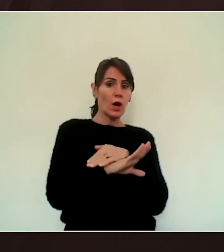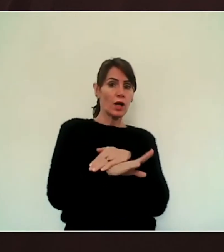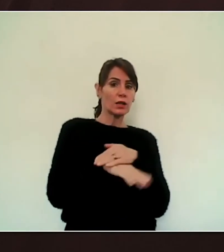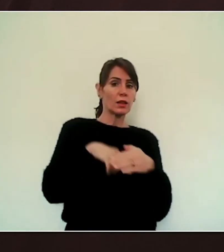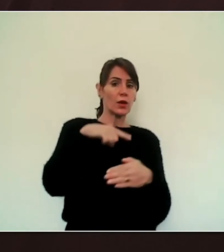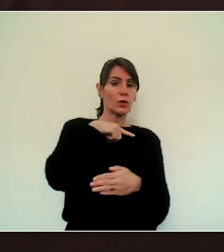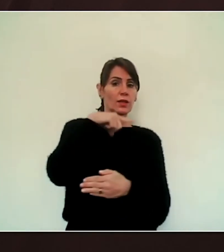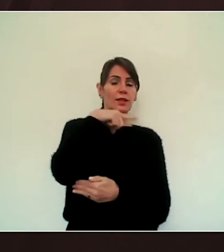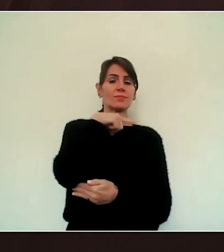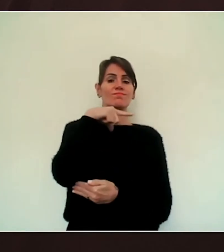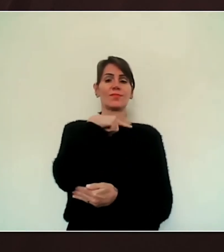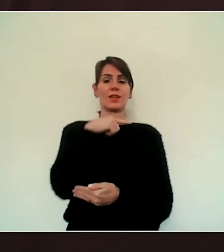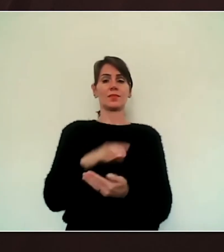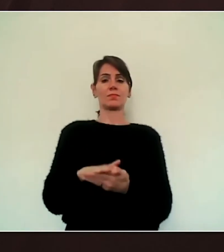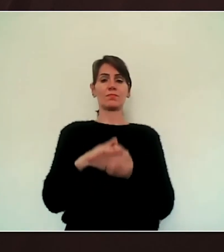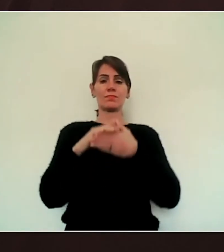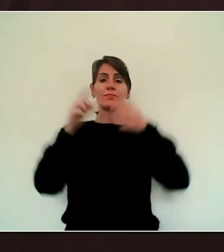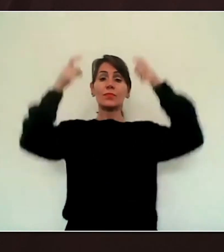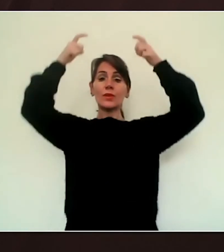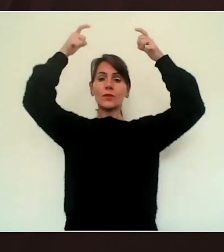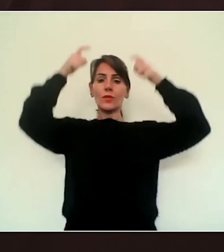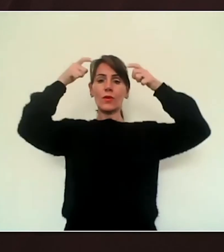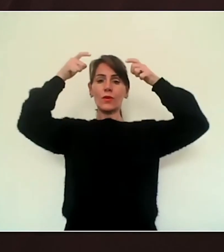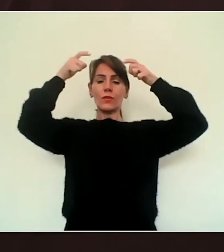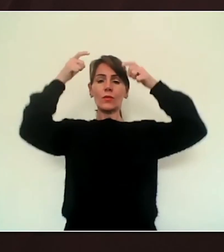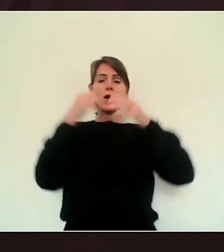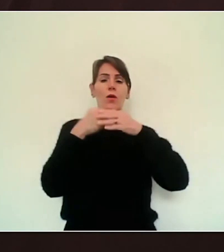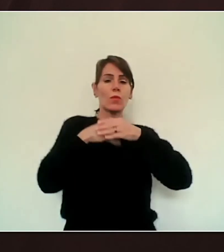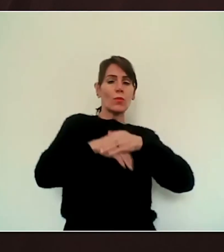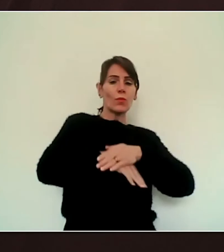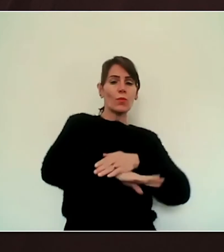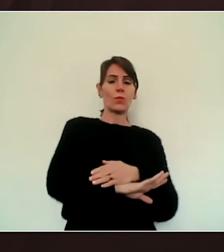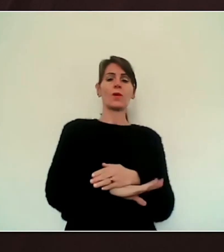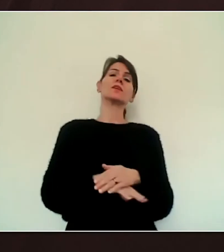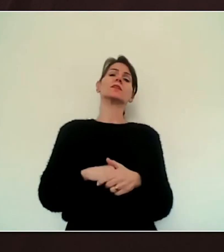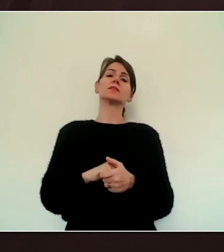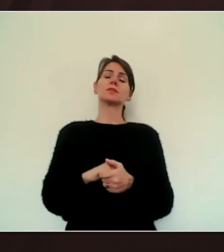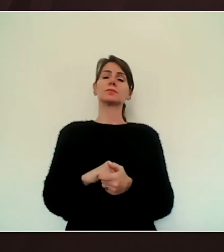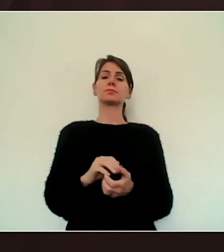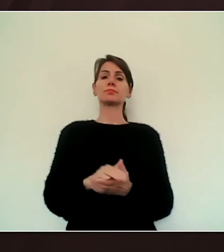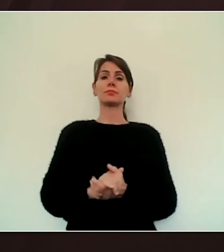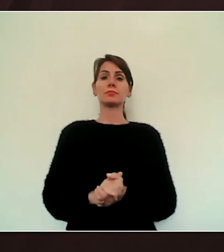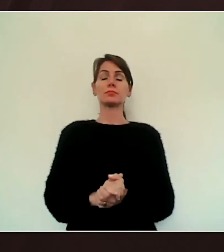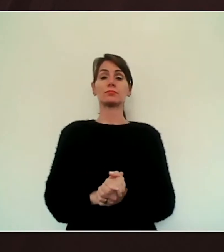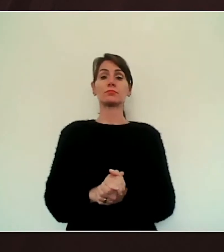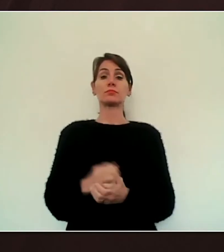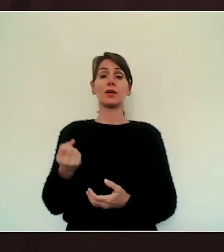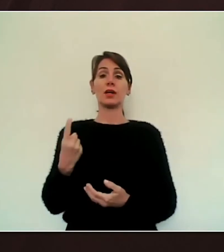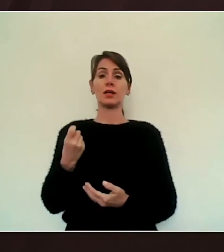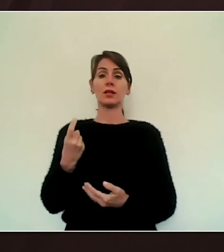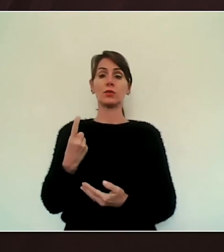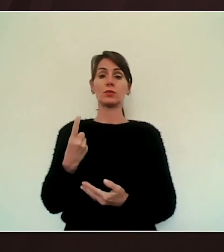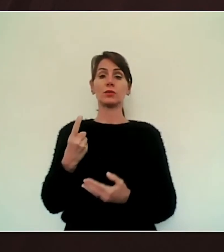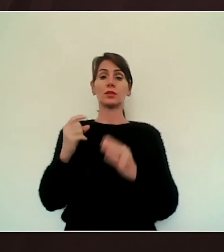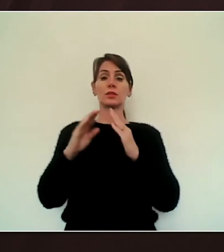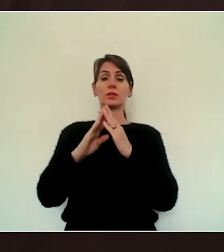tua coroa. É a única igreja que Jesus fala: eu já estou